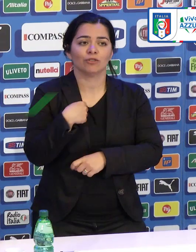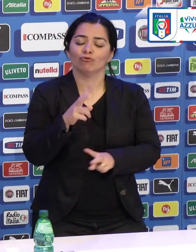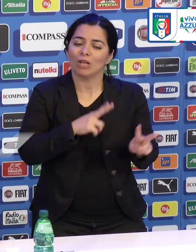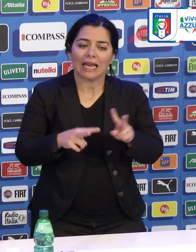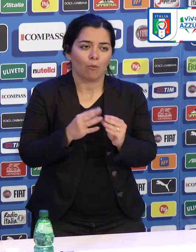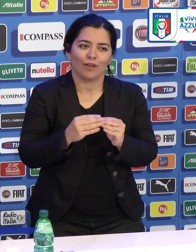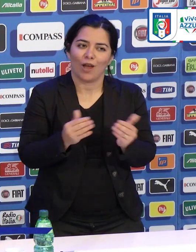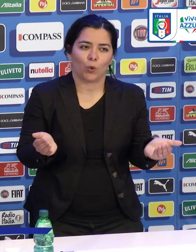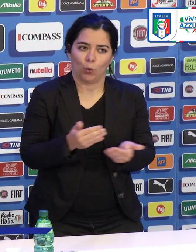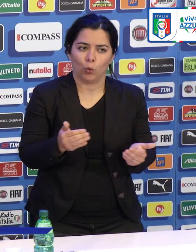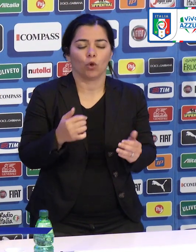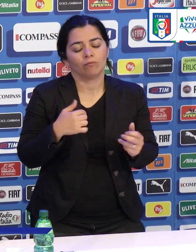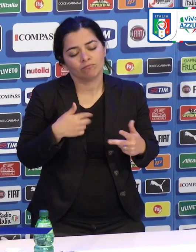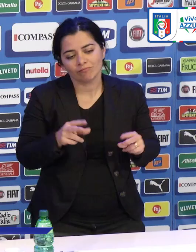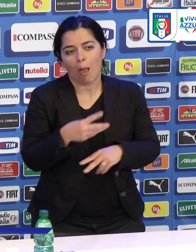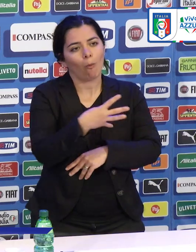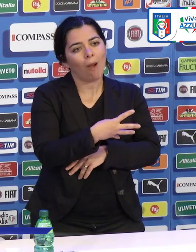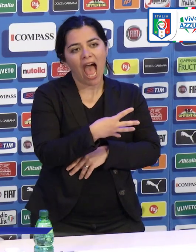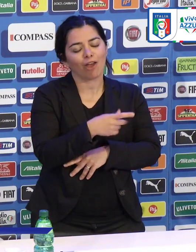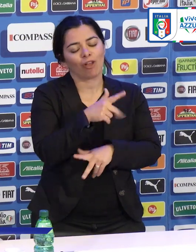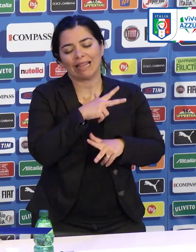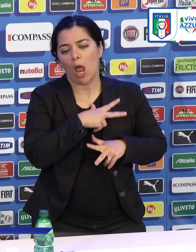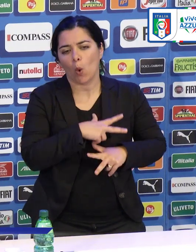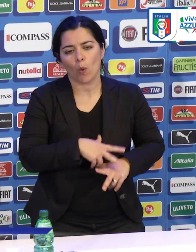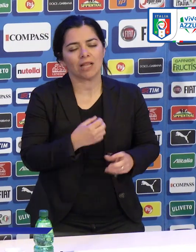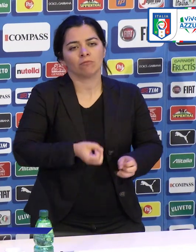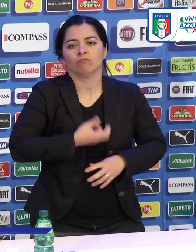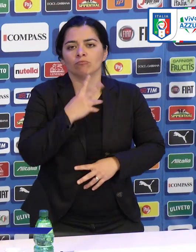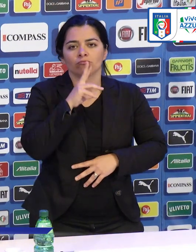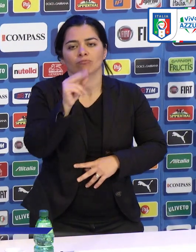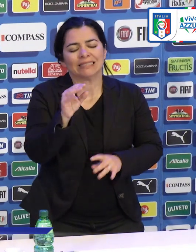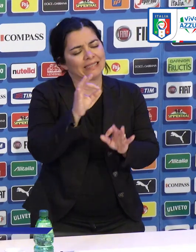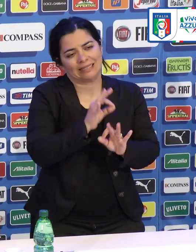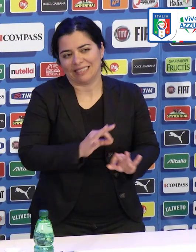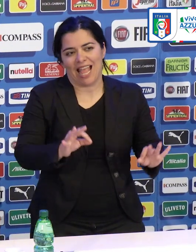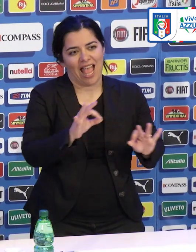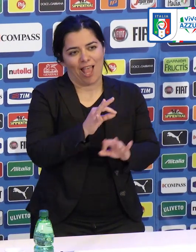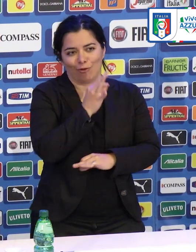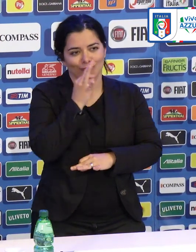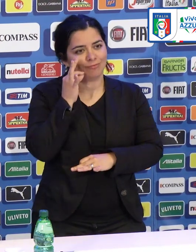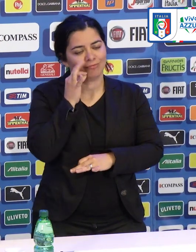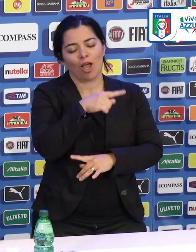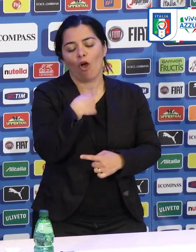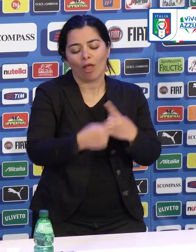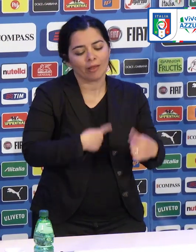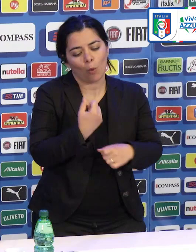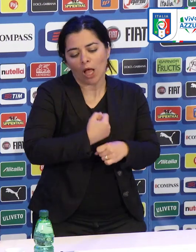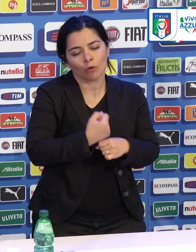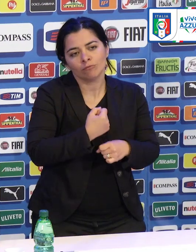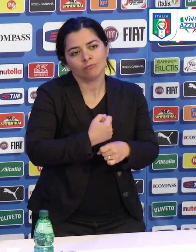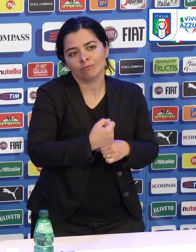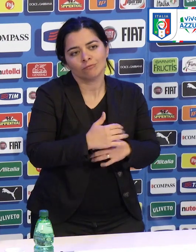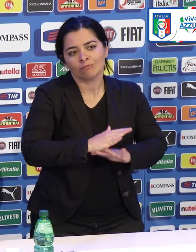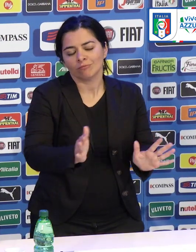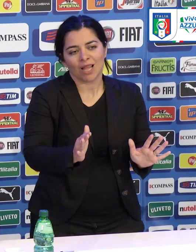Mario è stato tranquillissimo, non ha detto, non ha espresso niente, non ha detto una parola, ha continuato a fare il suo lavoro